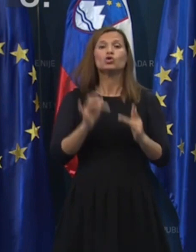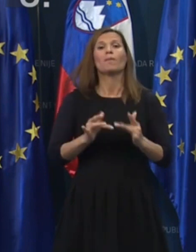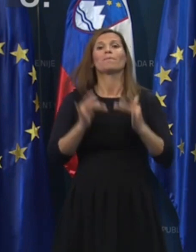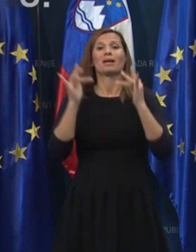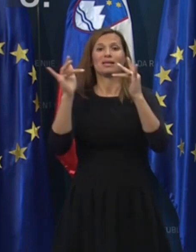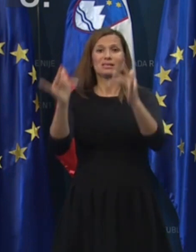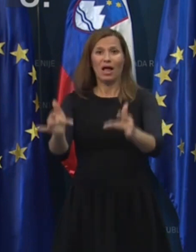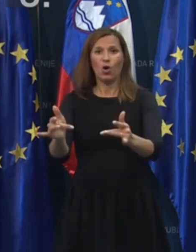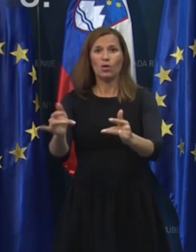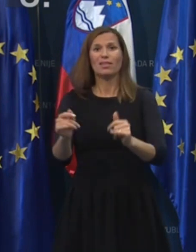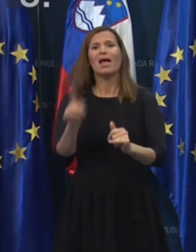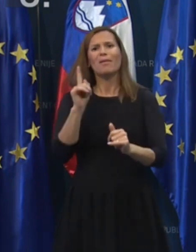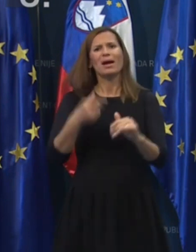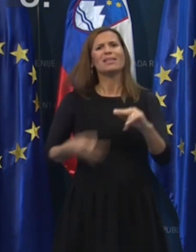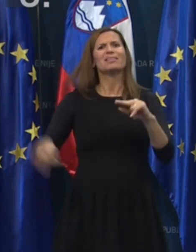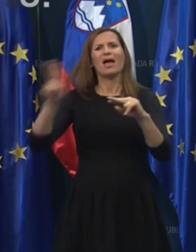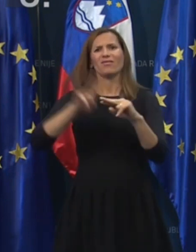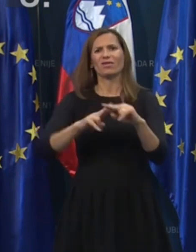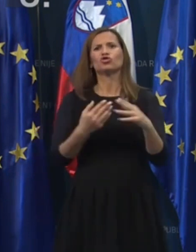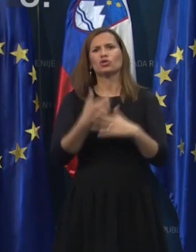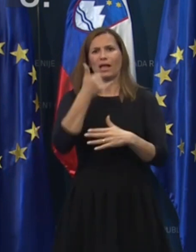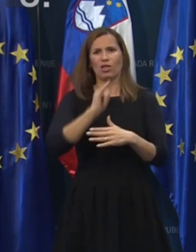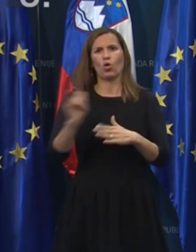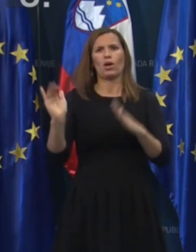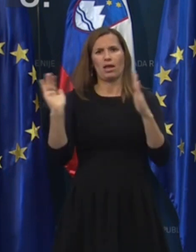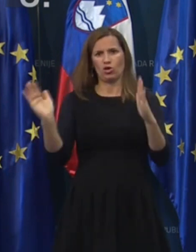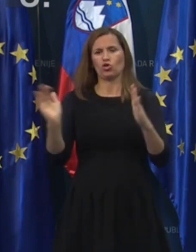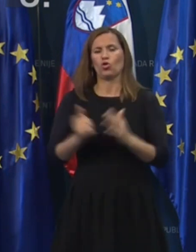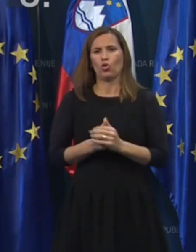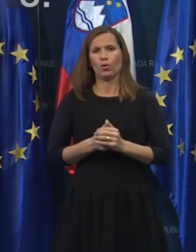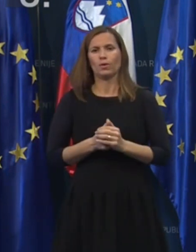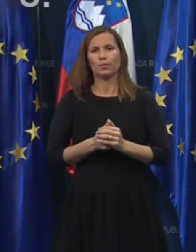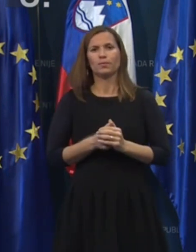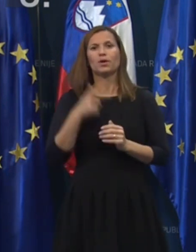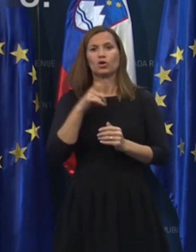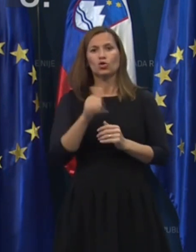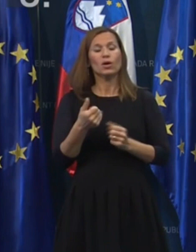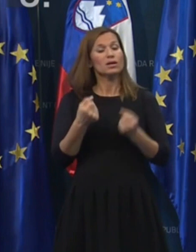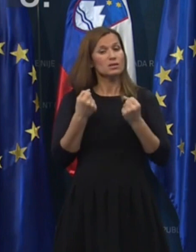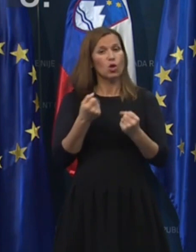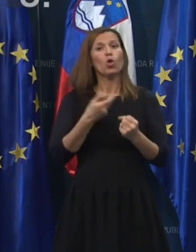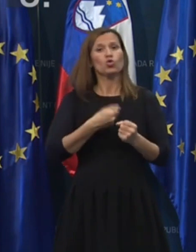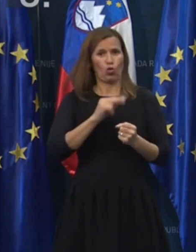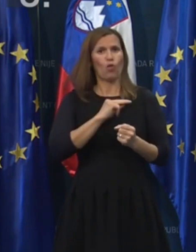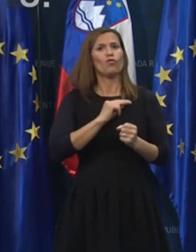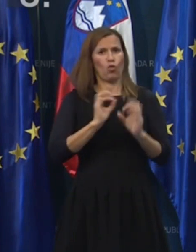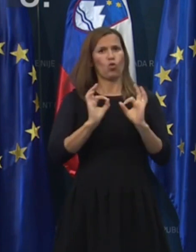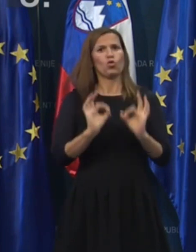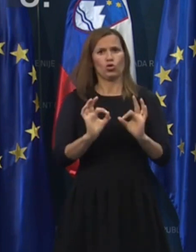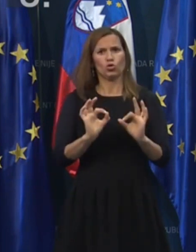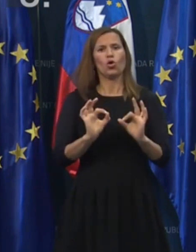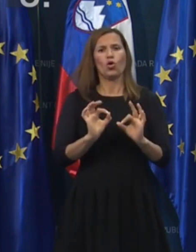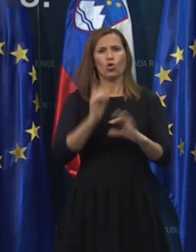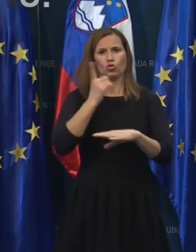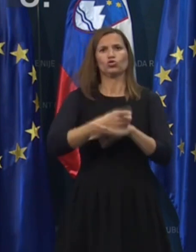prestavljene, vendar največ za eno leto. Gre za zelo odgovorno odločitev